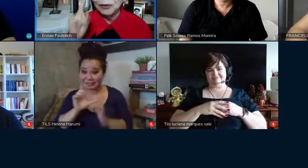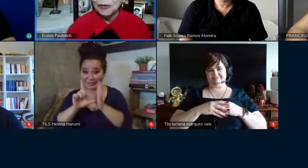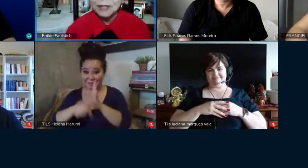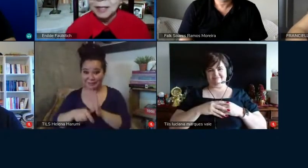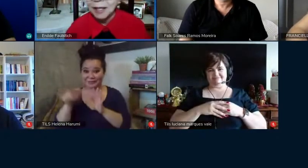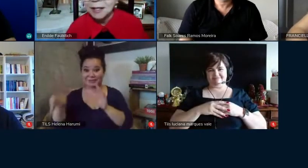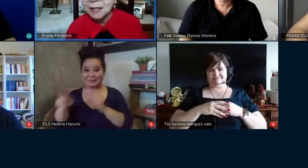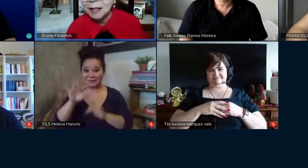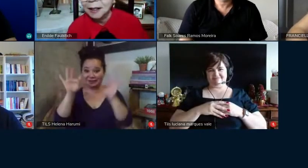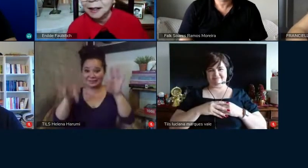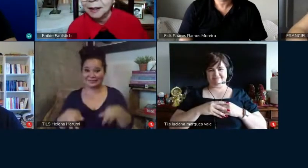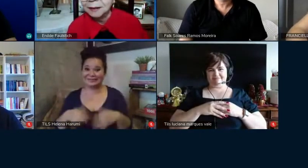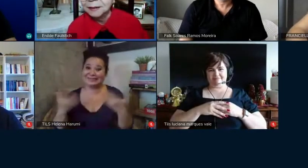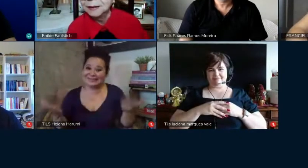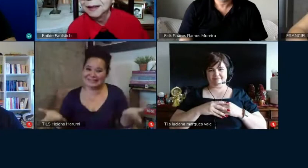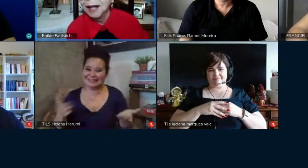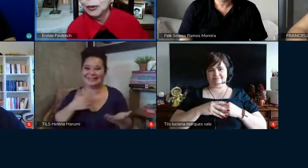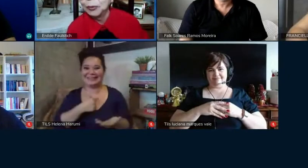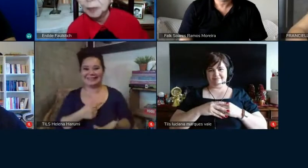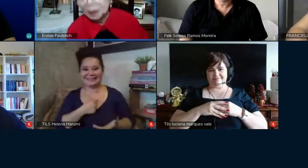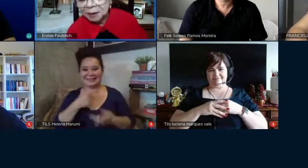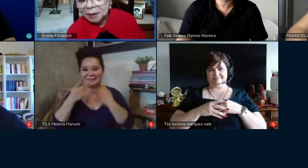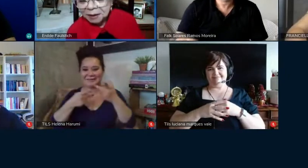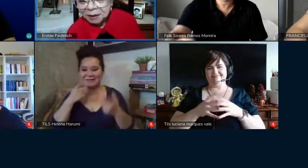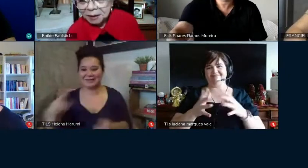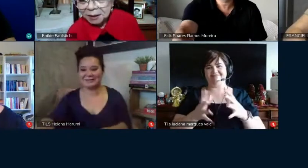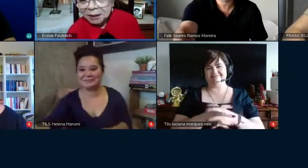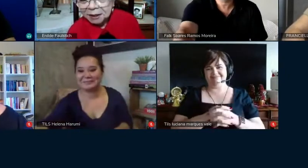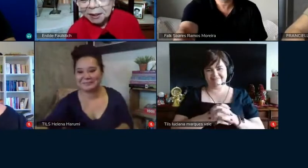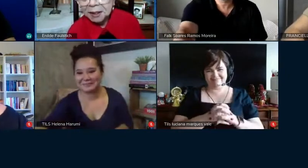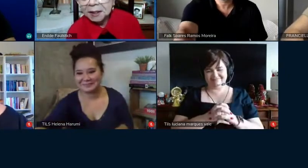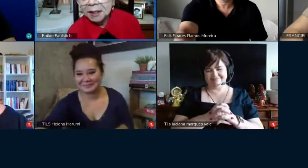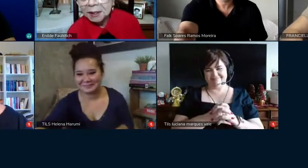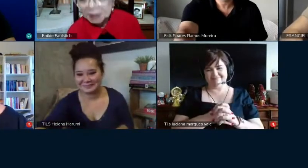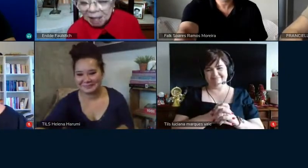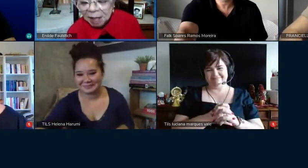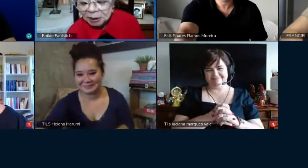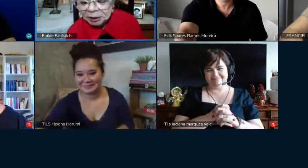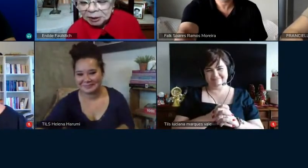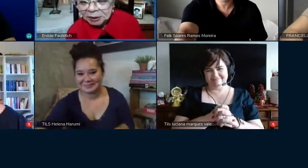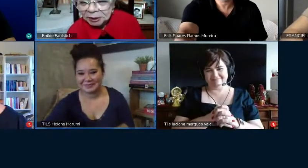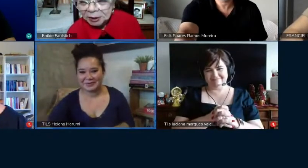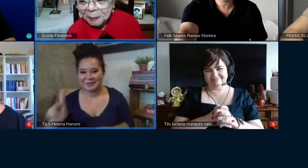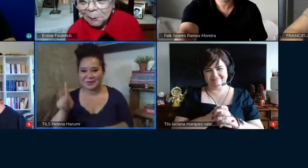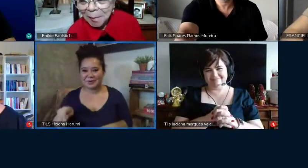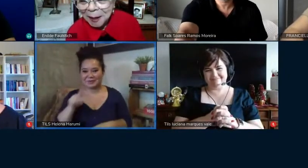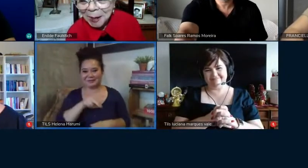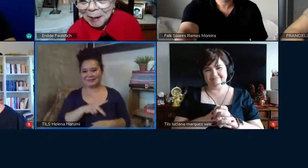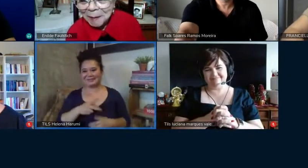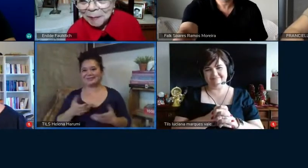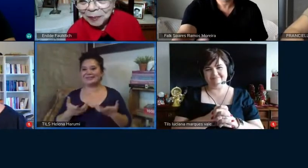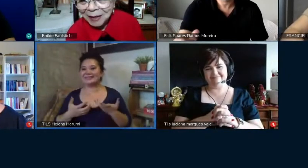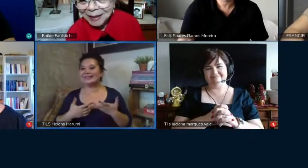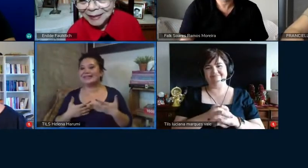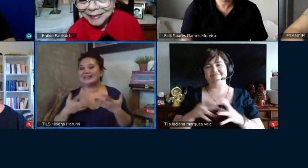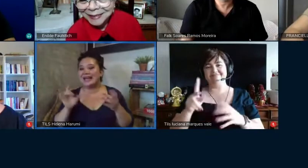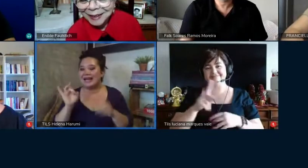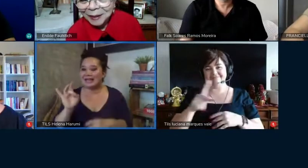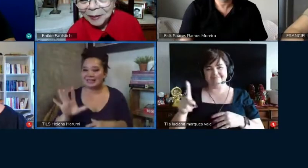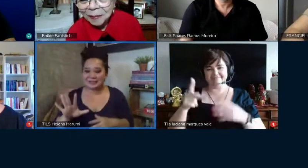Helena, o que você quer dizer, Helena Harumi, querida intérprete? Ô,